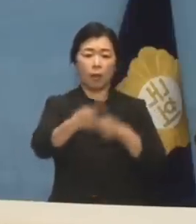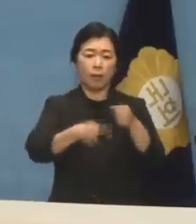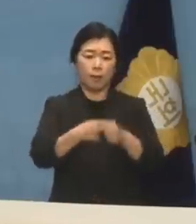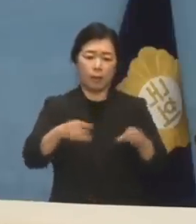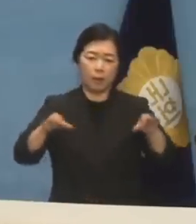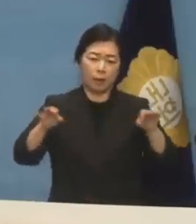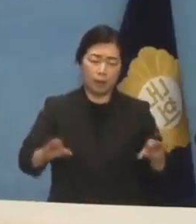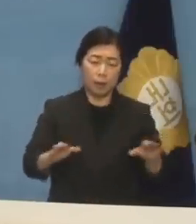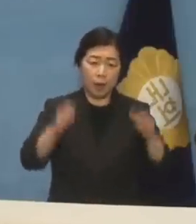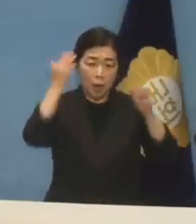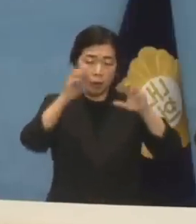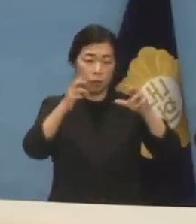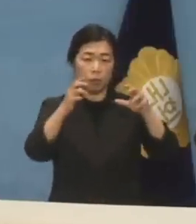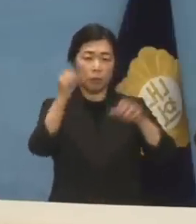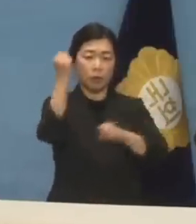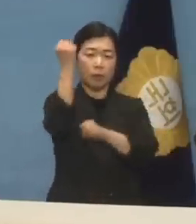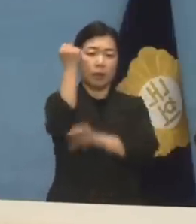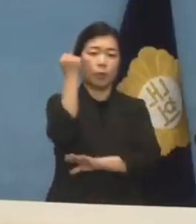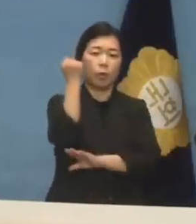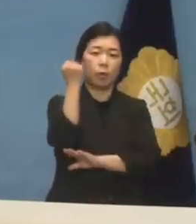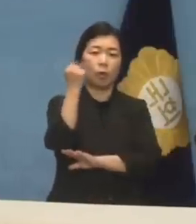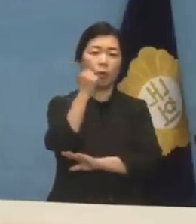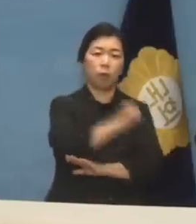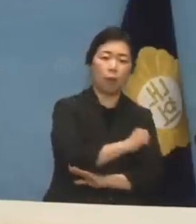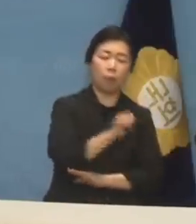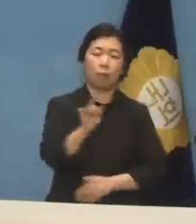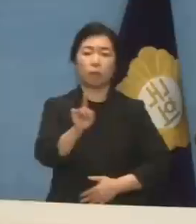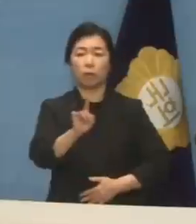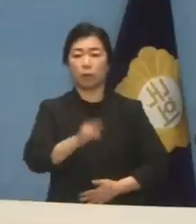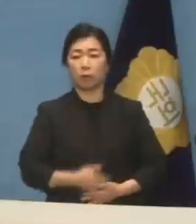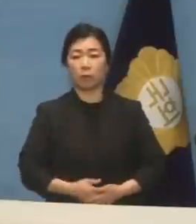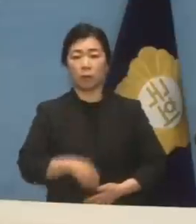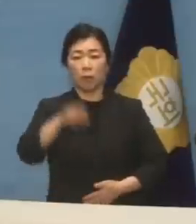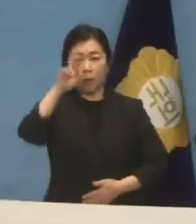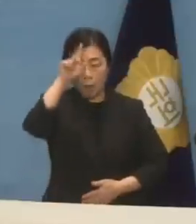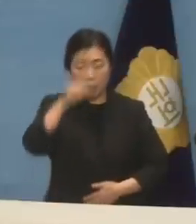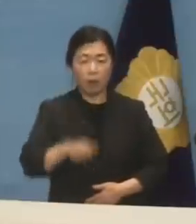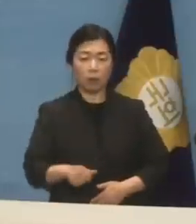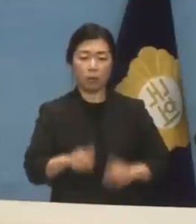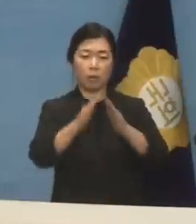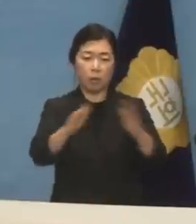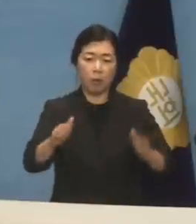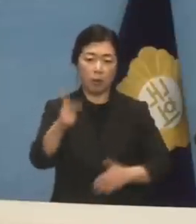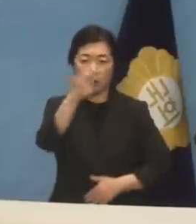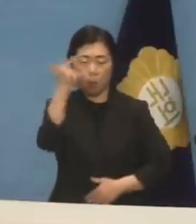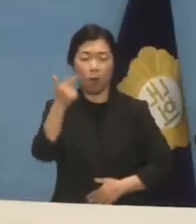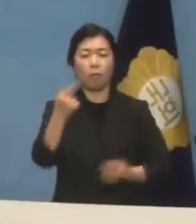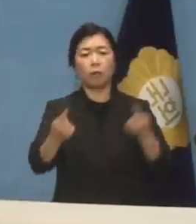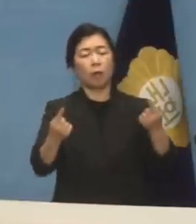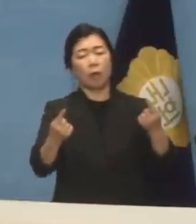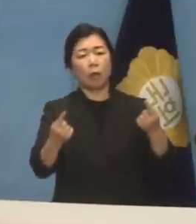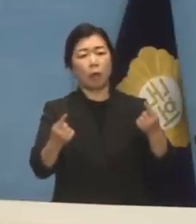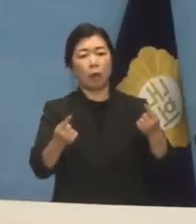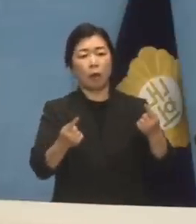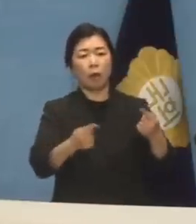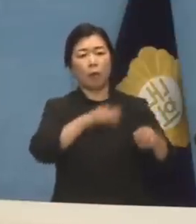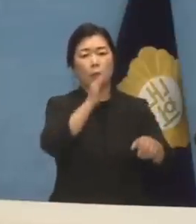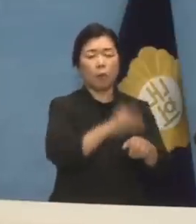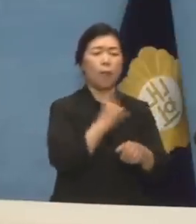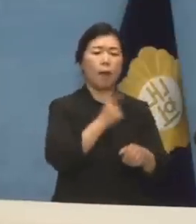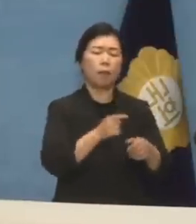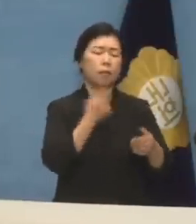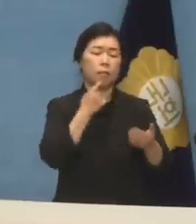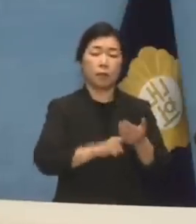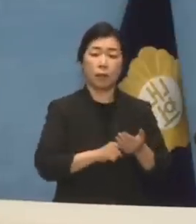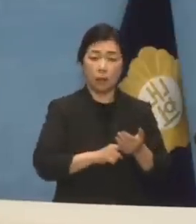이렇게 대한민국이 무너질 수 있는 것입니까? 박정희 전두환 노태우보다 못하단 말은 제가 쉽게 하지 않겠습니다. 그